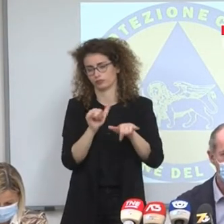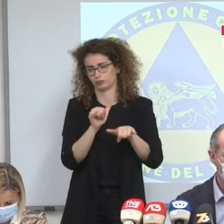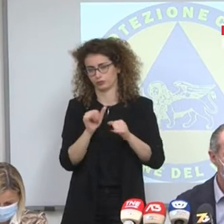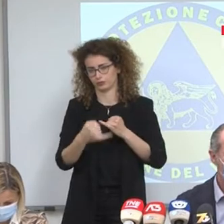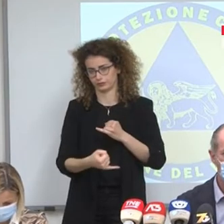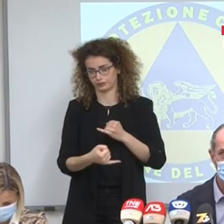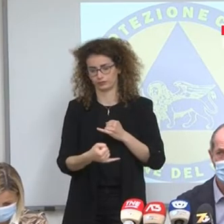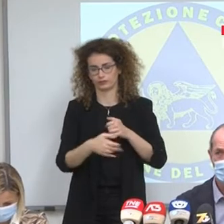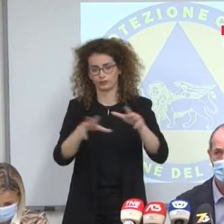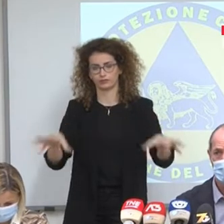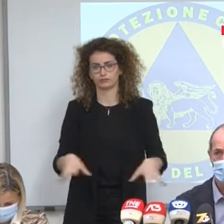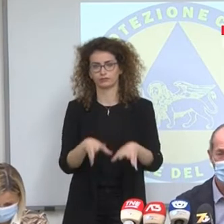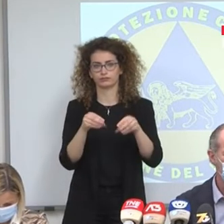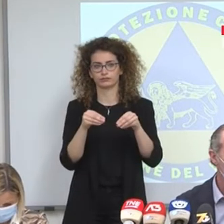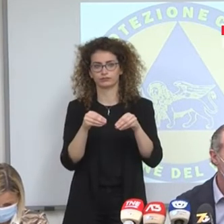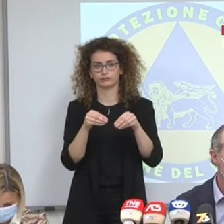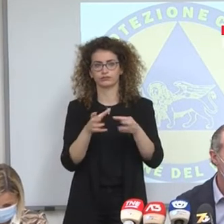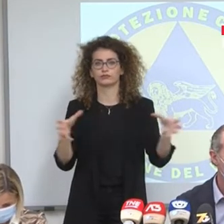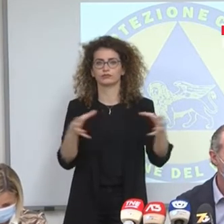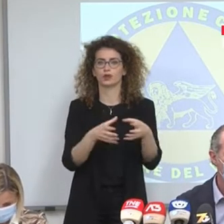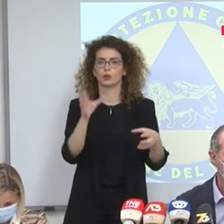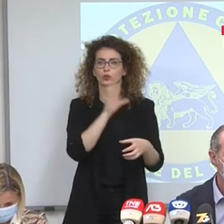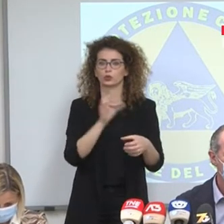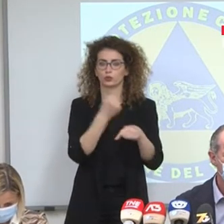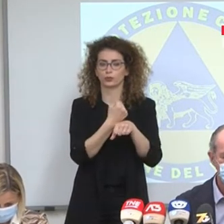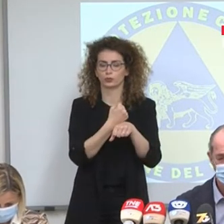dettagliate, partiamo con gli operatori turistici.